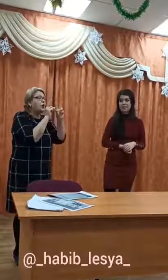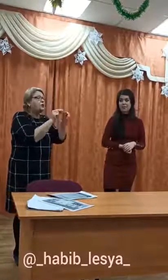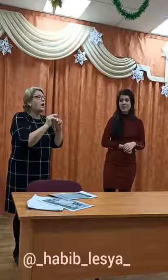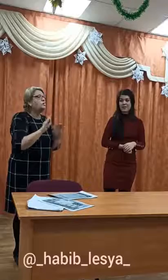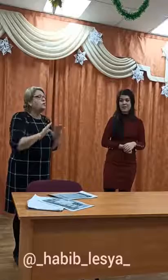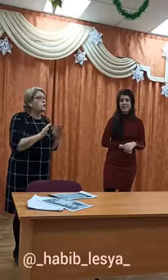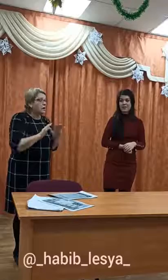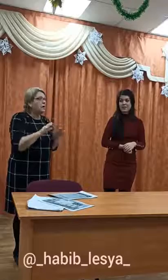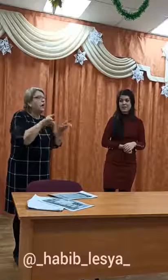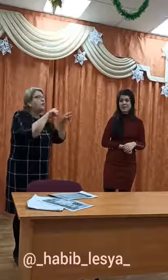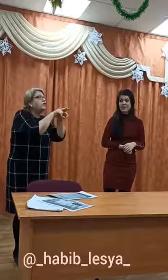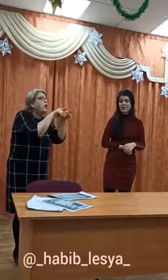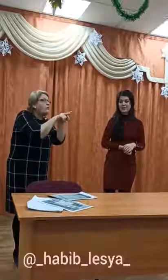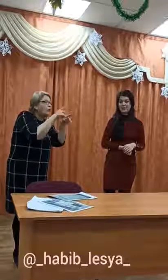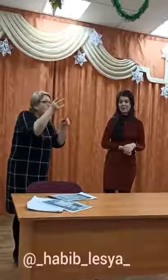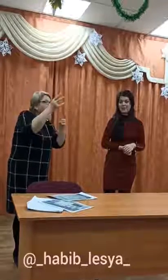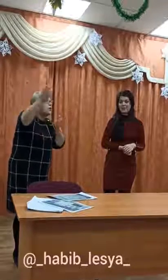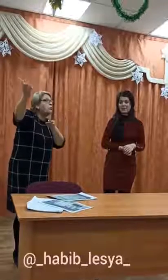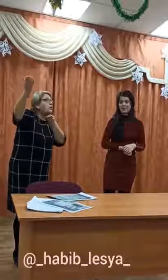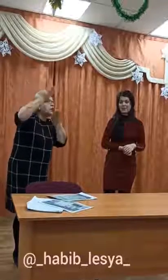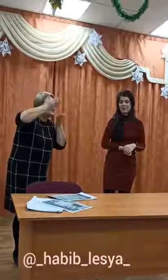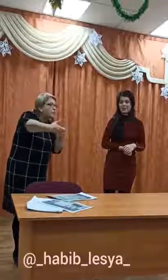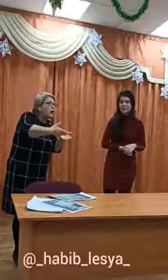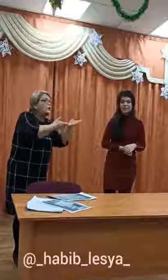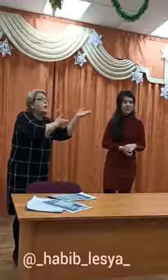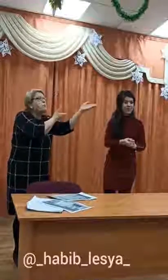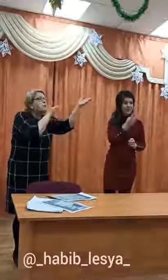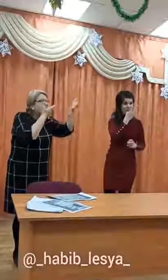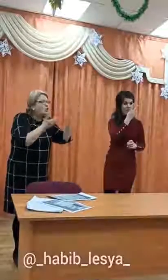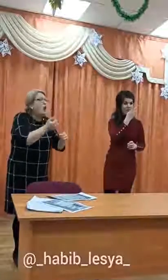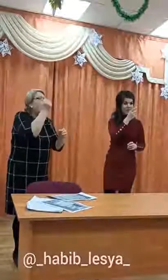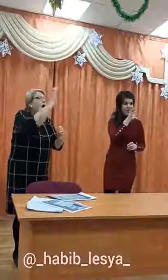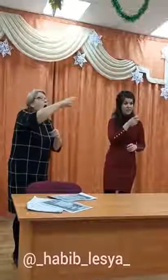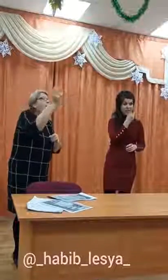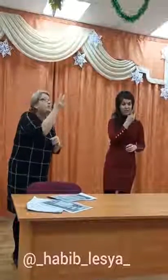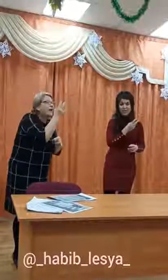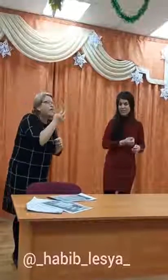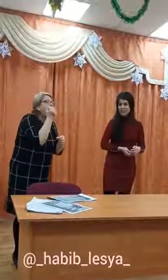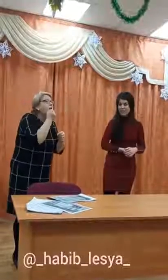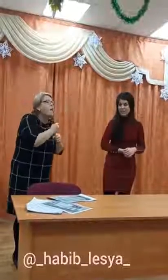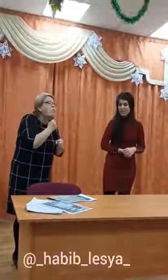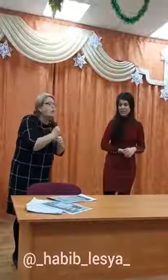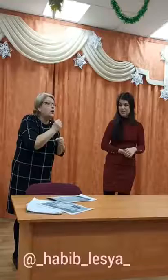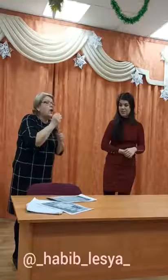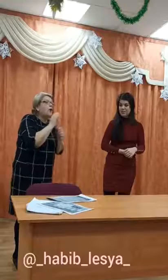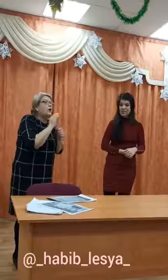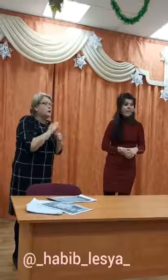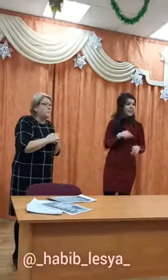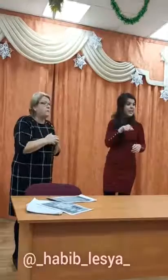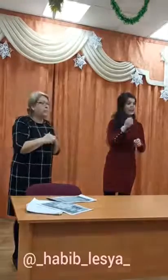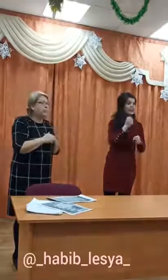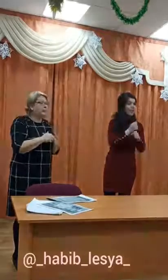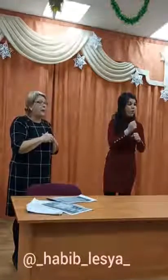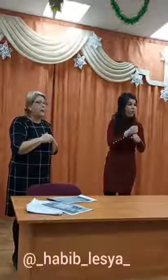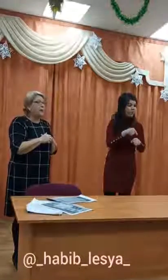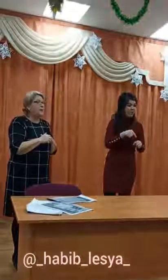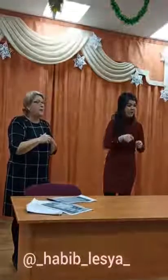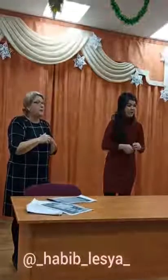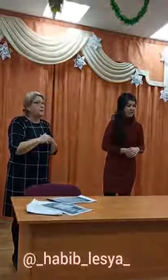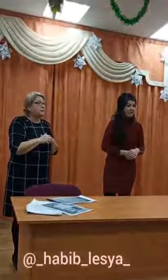не обещают. Все равно надо приглашать. Надо работать. Это работа.